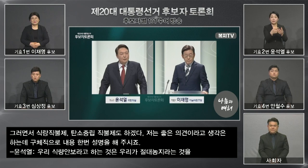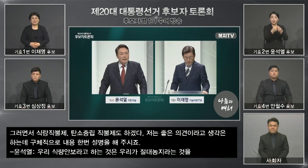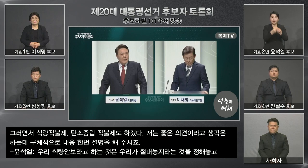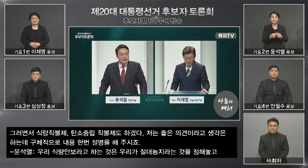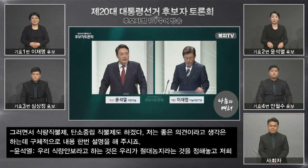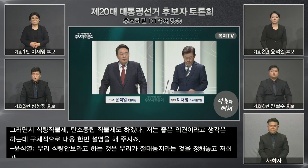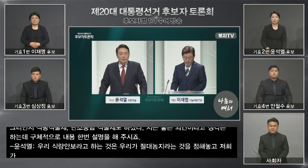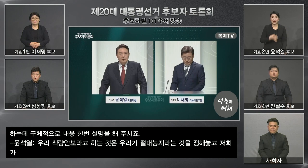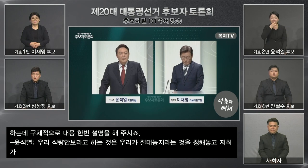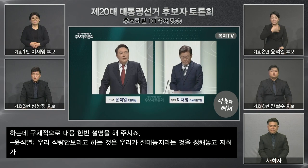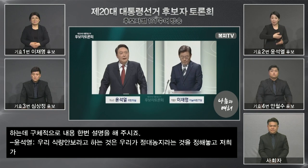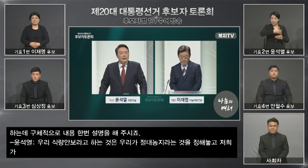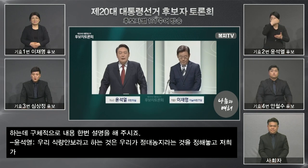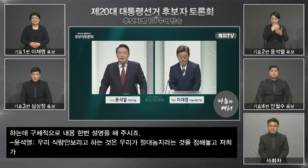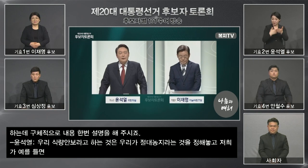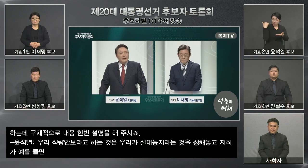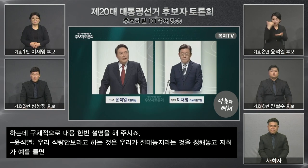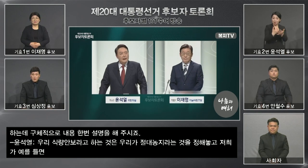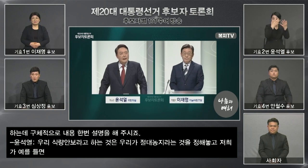쌀이 남아돈다 하더라도